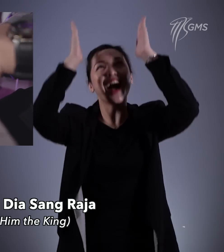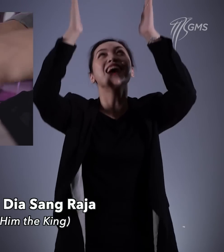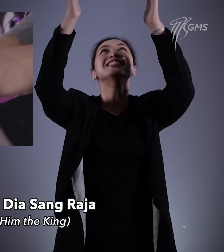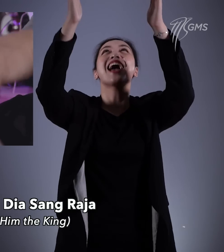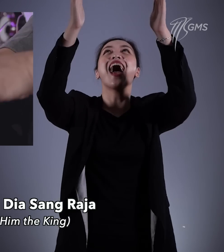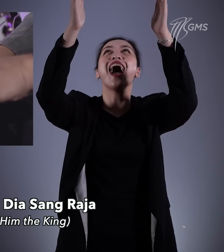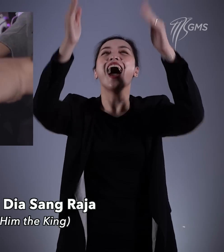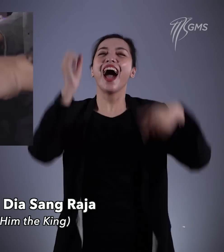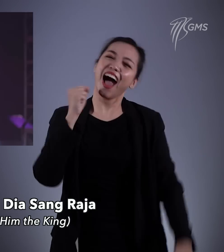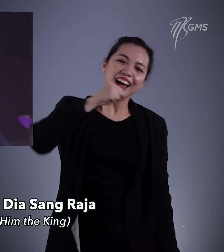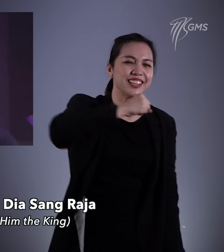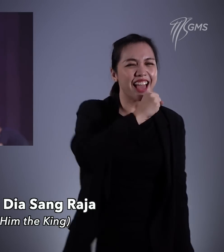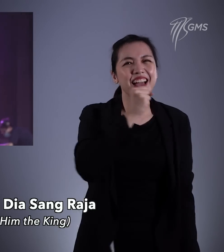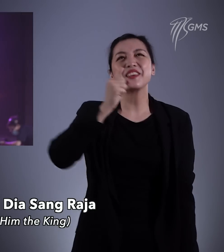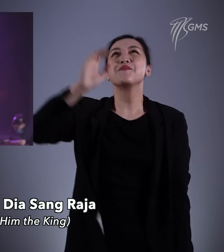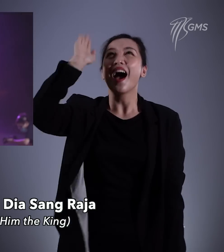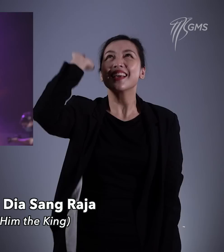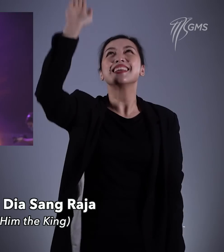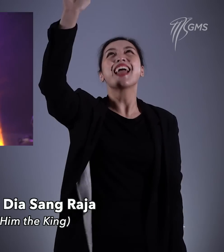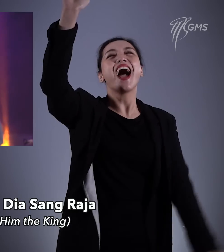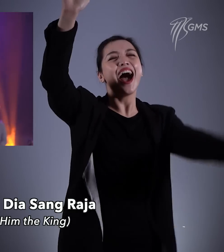Sang Raja.